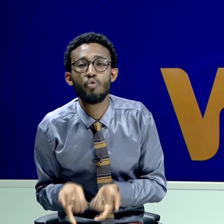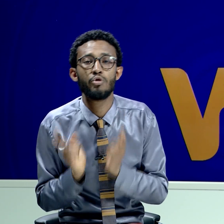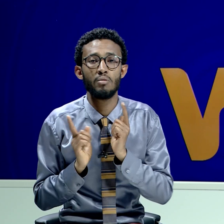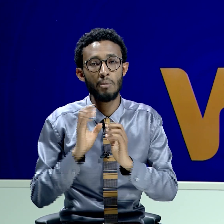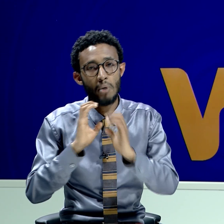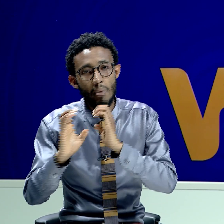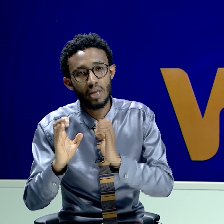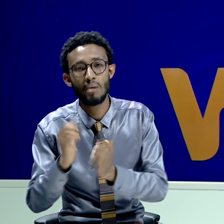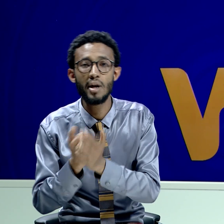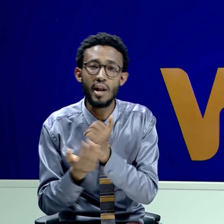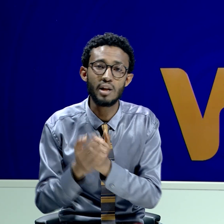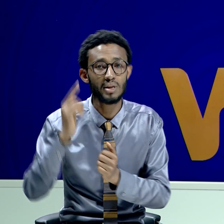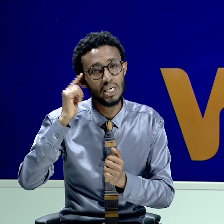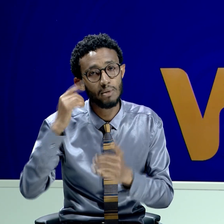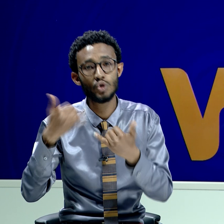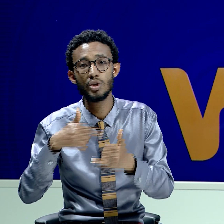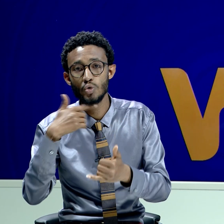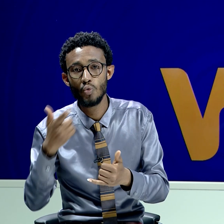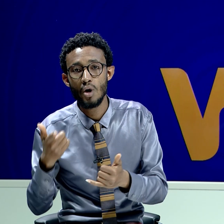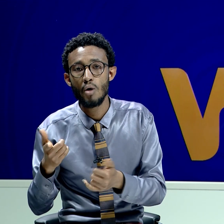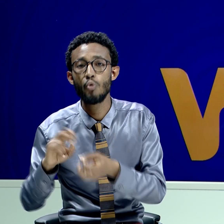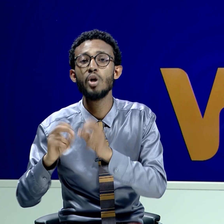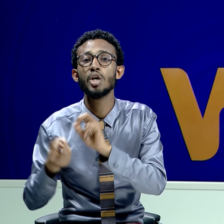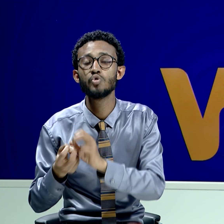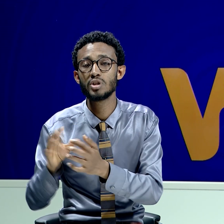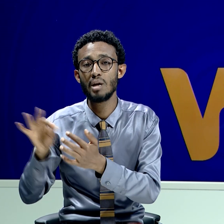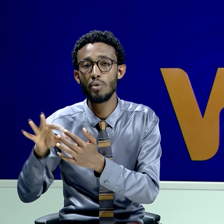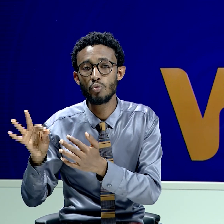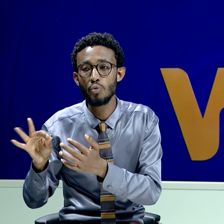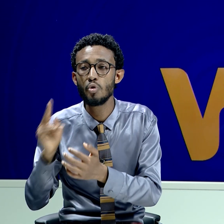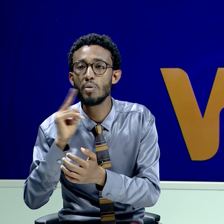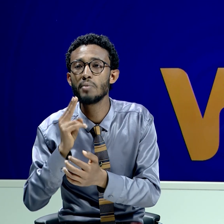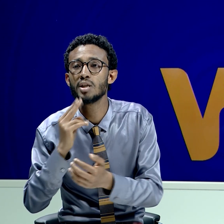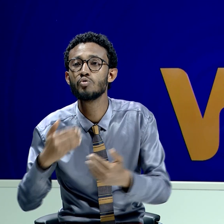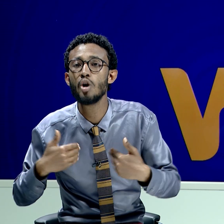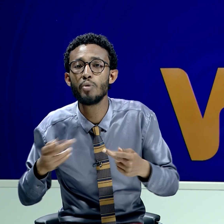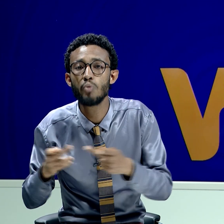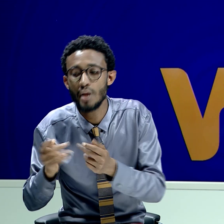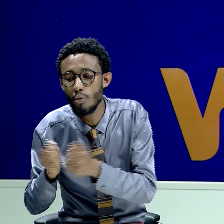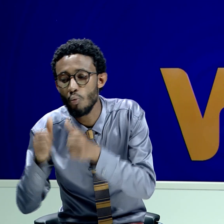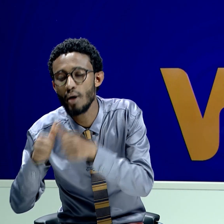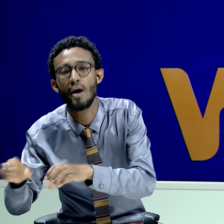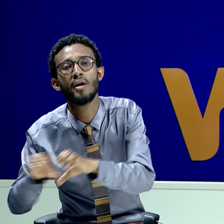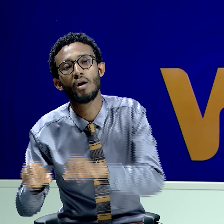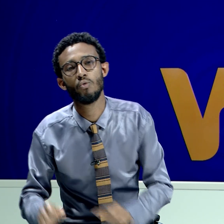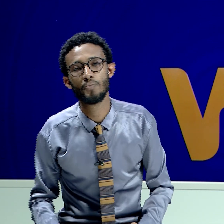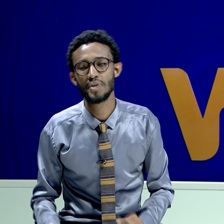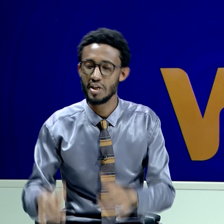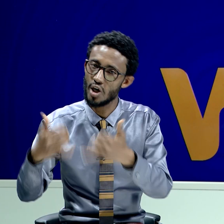የሚኖሩት። ለመግባባት፣ ለመዳዳት፣ ለመታሰብ መጫወት ሲሉ ጉንቻቸው ስለሚመርጡ መስማት ሰናቸው ያለበት ቦታ አብሮ ወይት አደረጋሉ፣